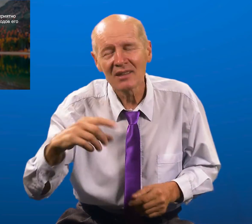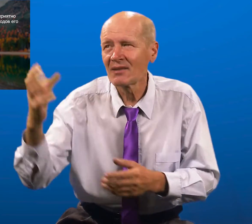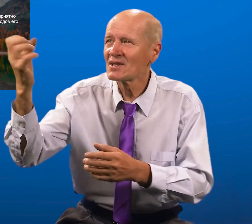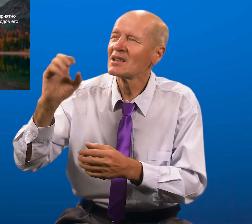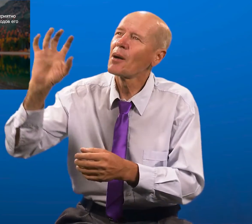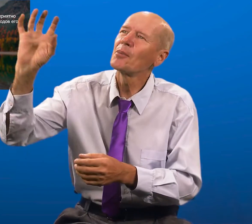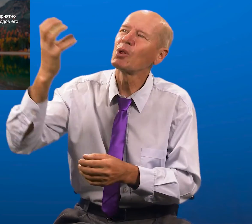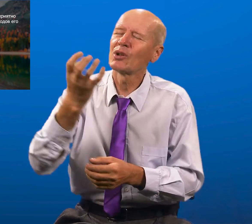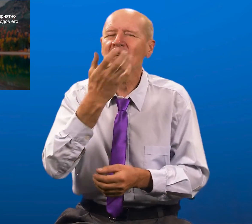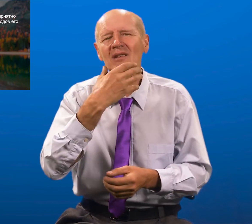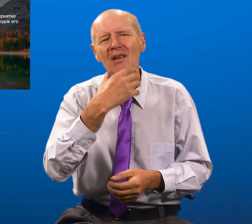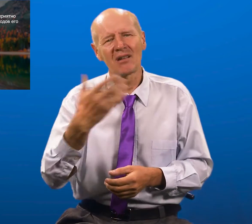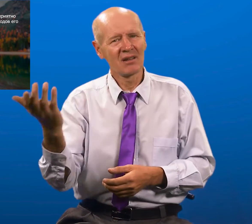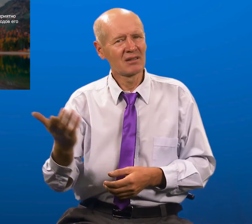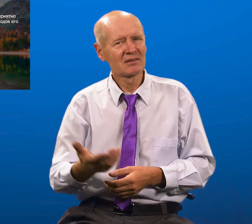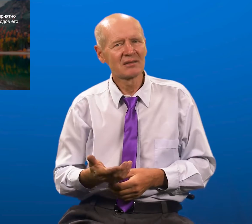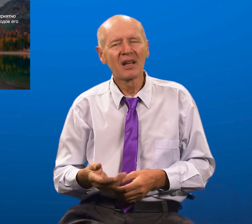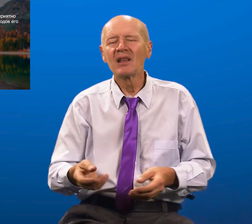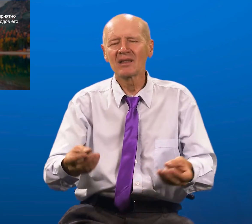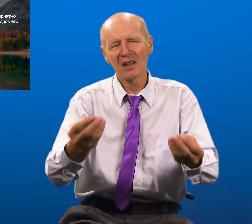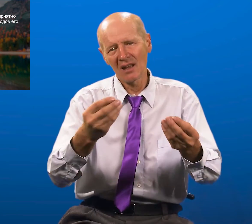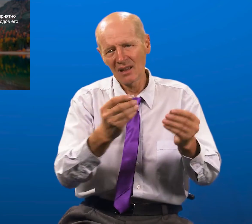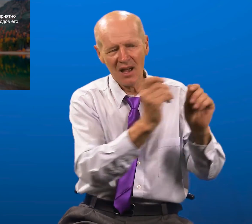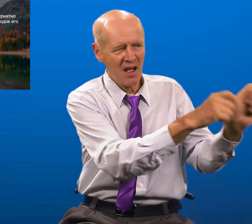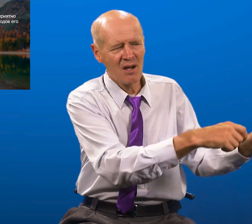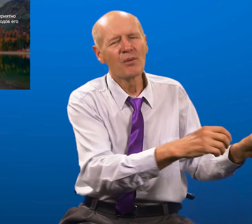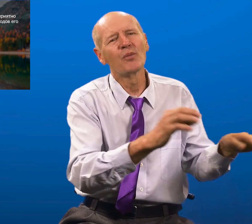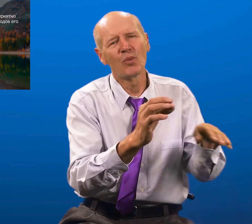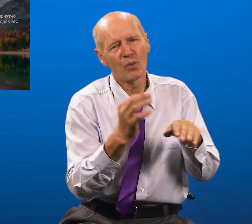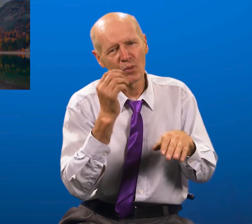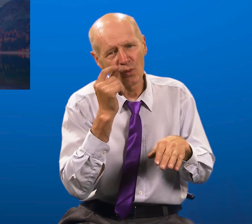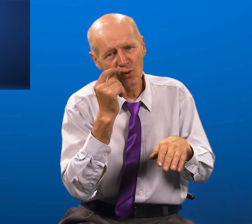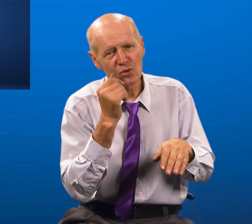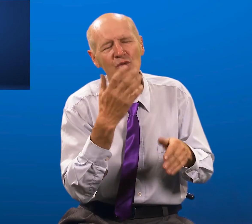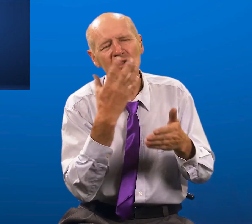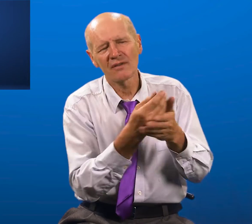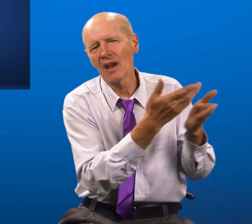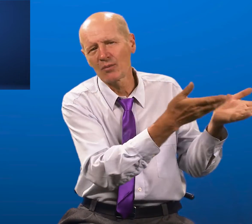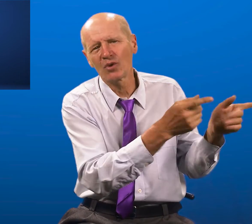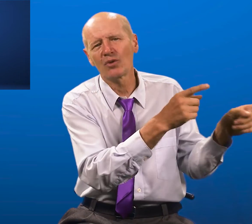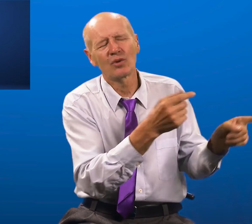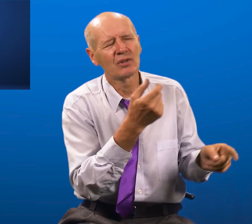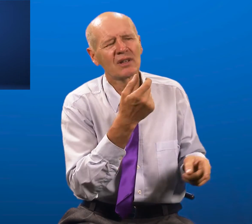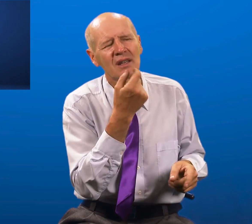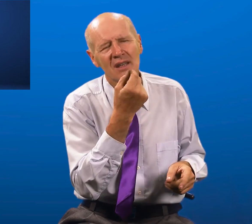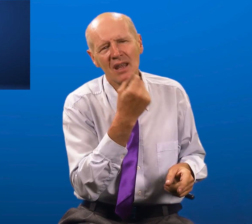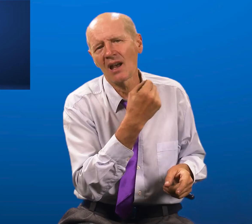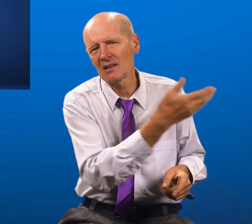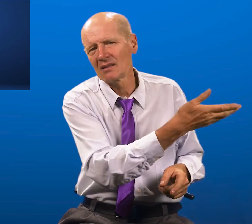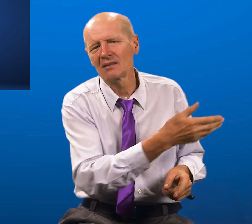взяла плодов его, и ела, и дала также мужу своему, и он ел». Мы видим здесь, что